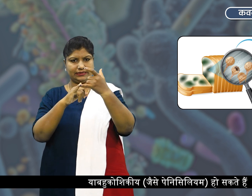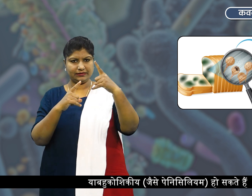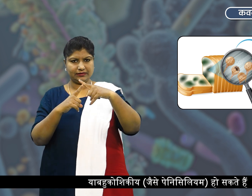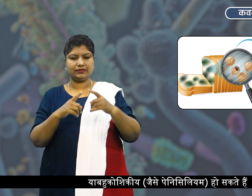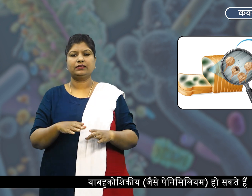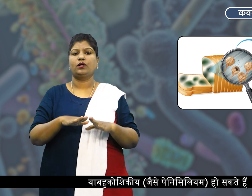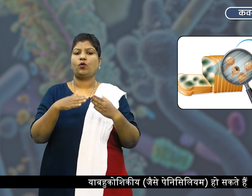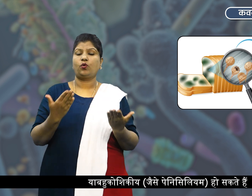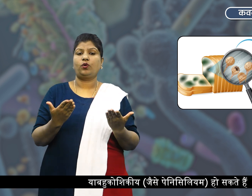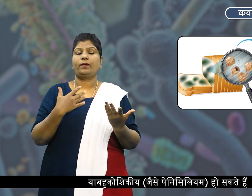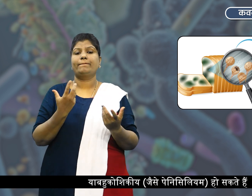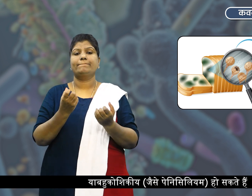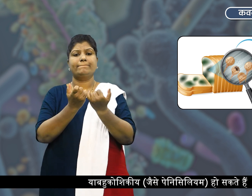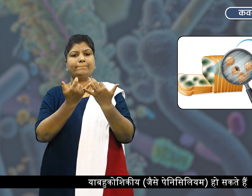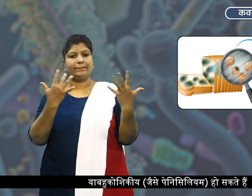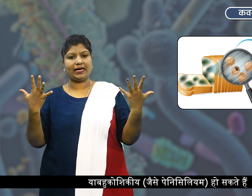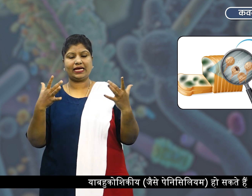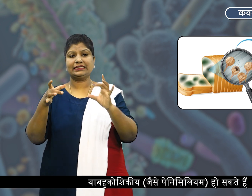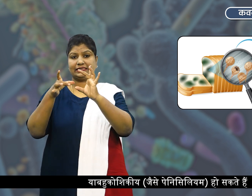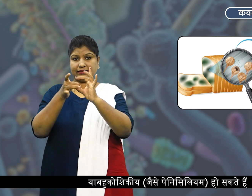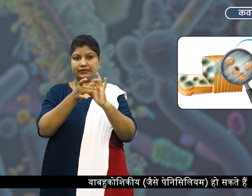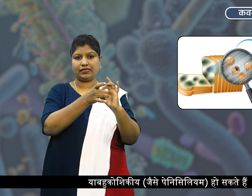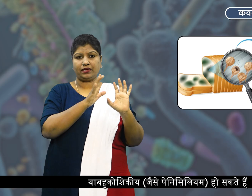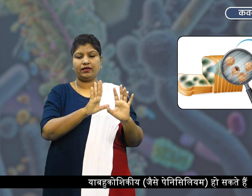या बहुकोशिकीय हो सकते हैं।